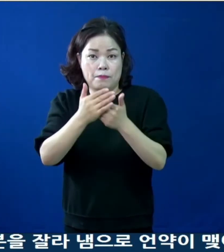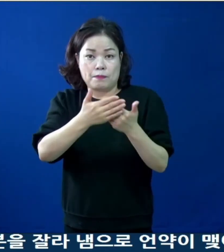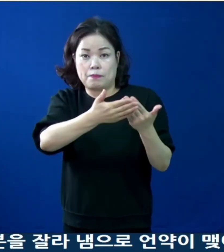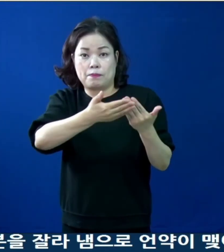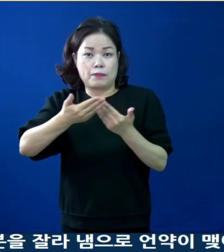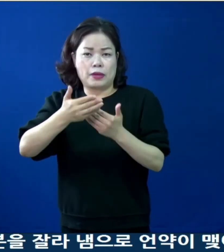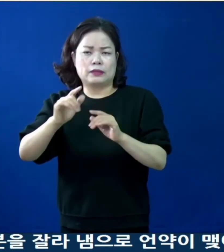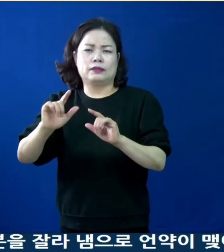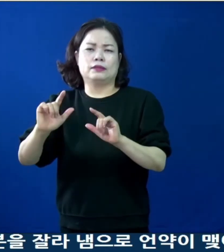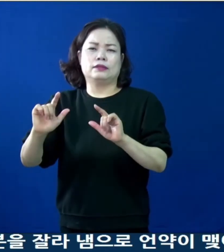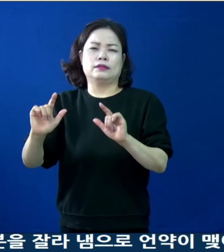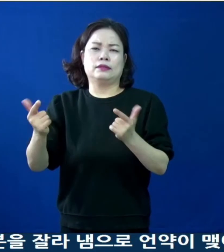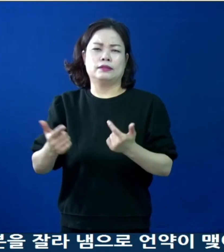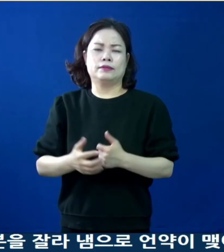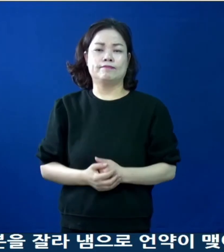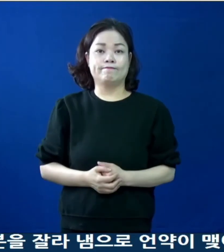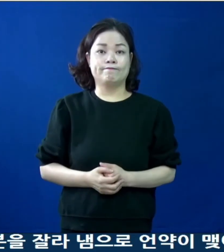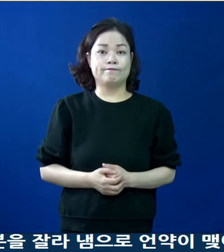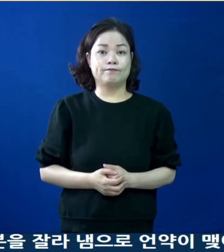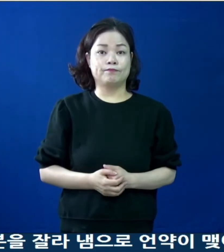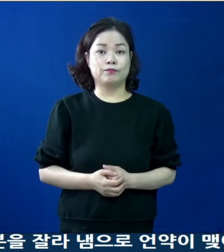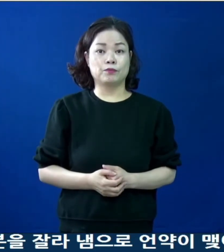용납하지 않으시겠다라는 것이죠.